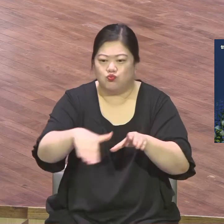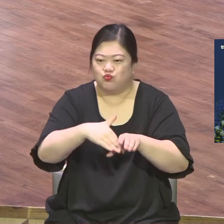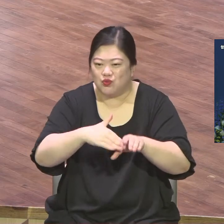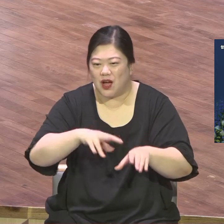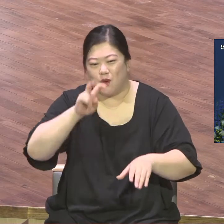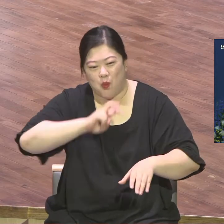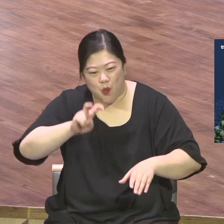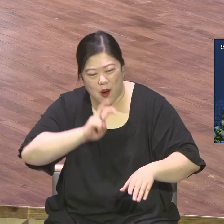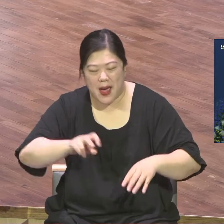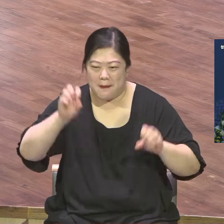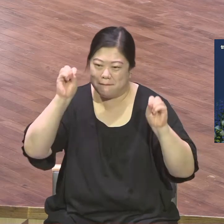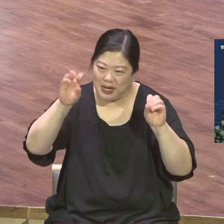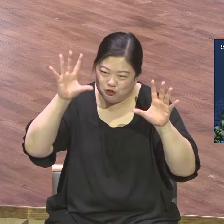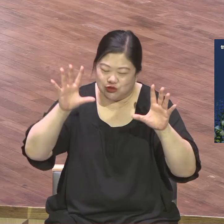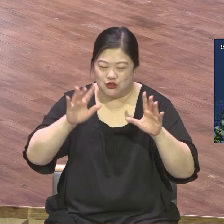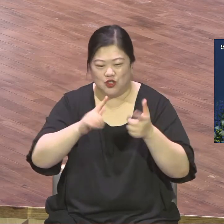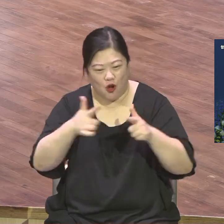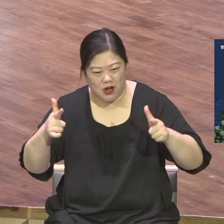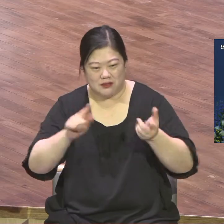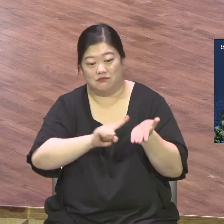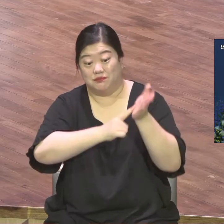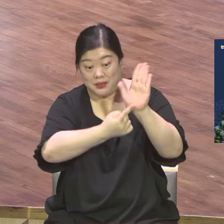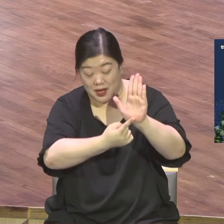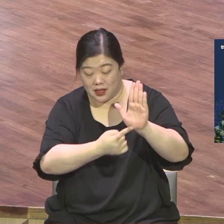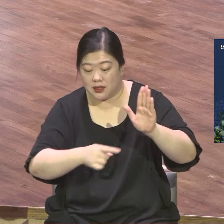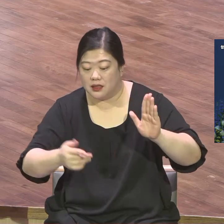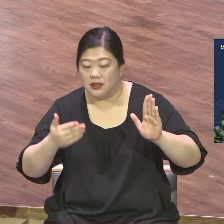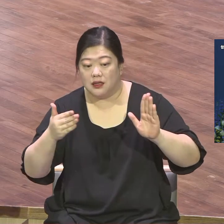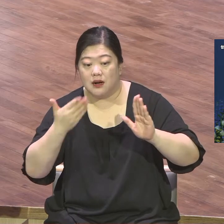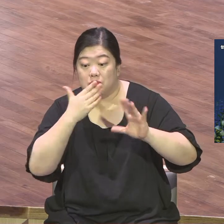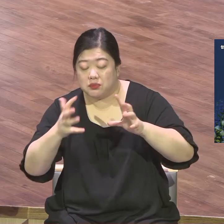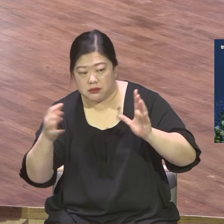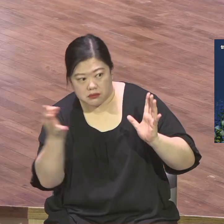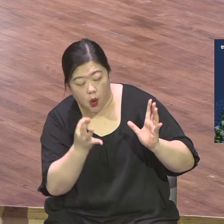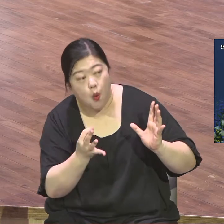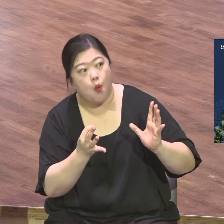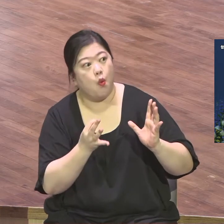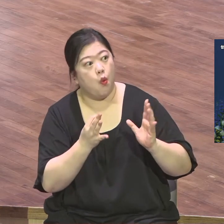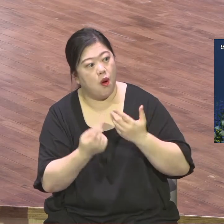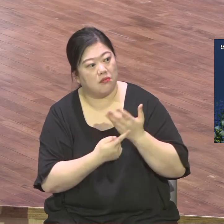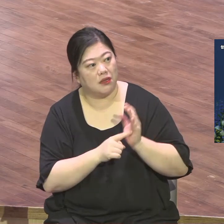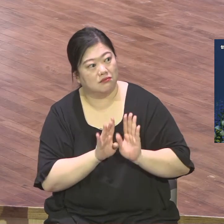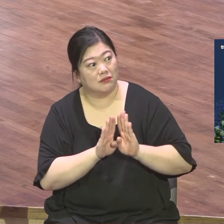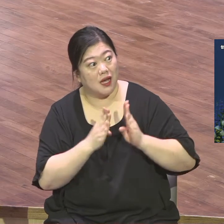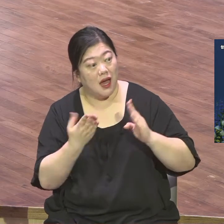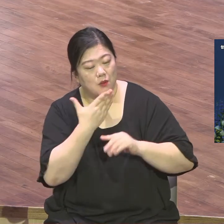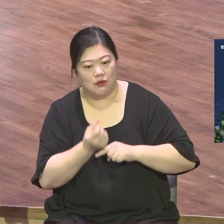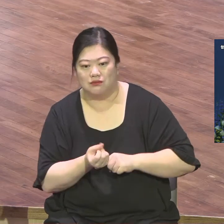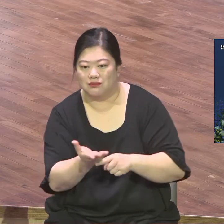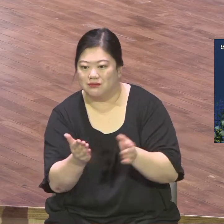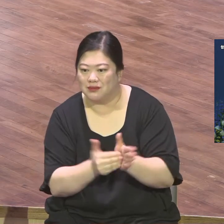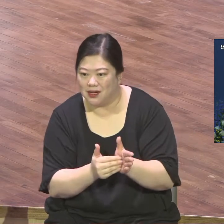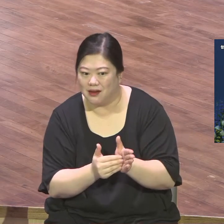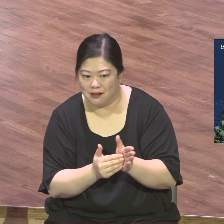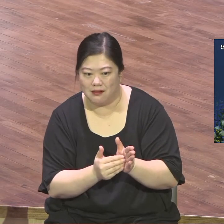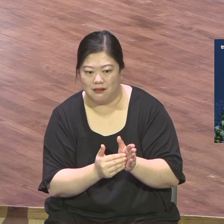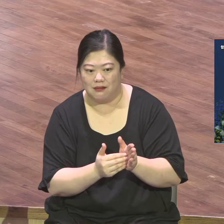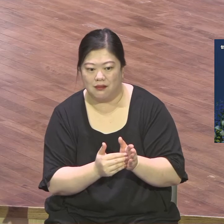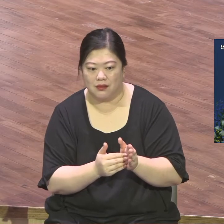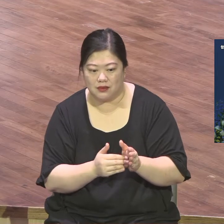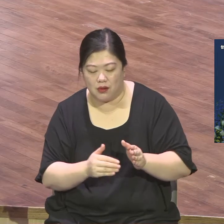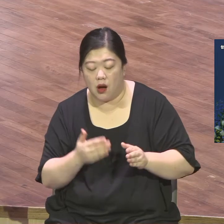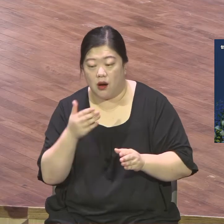하면서 많은 우리 필리핀 청년들에게 큰 도전을 주었습니다. 복음 가진 분들은 저렇게